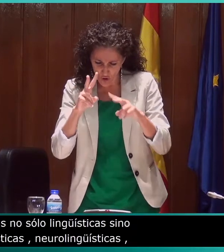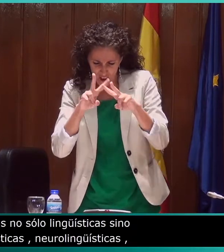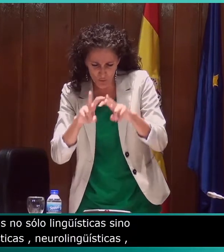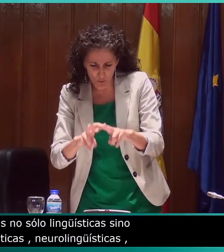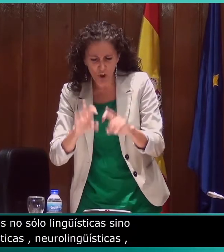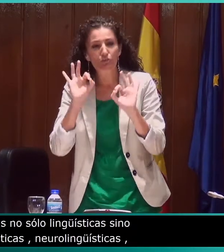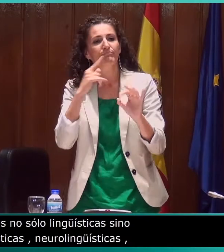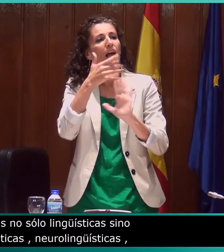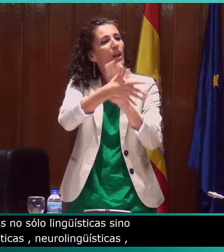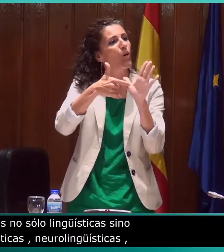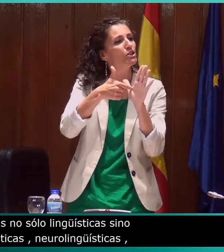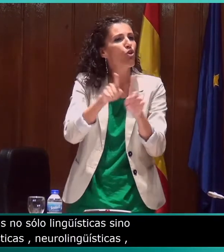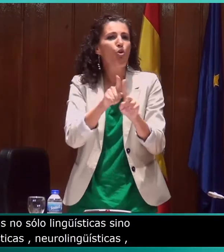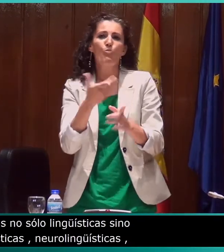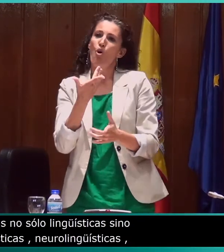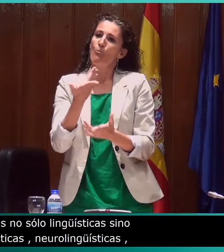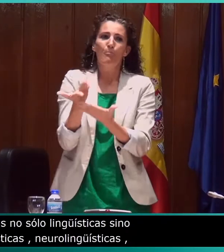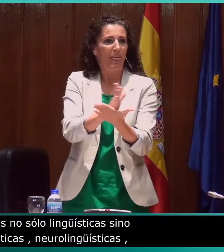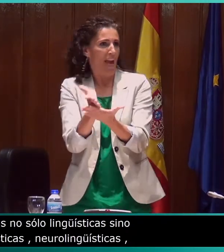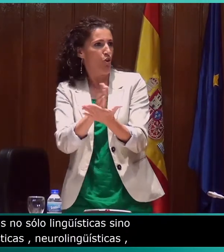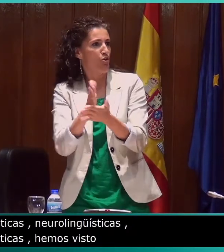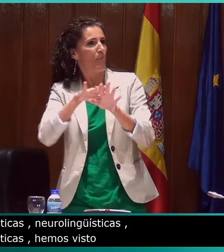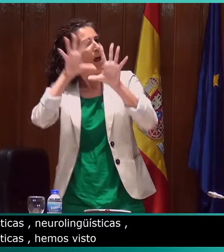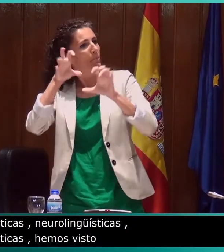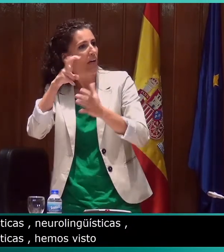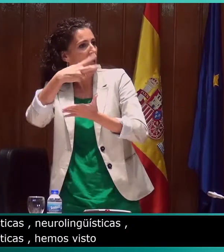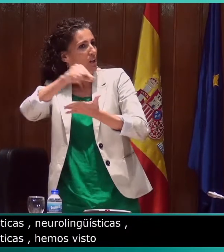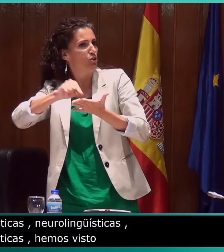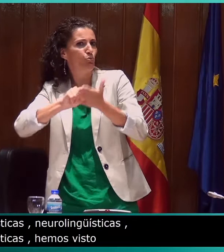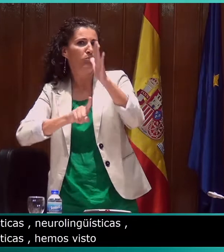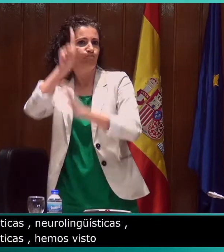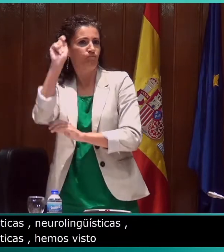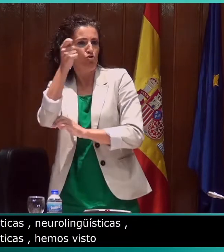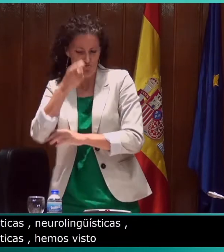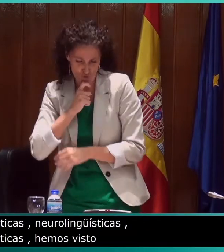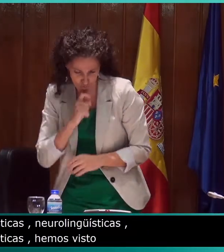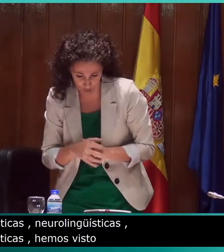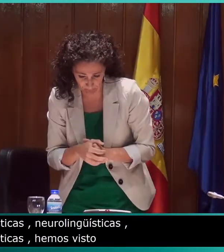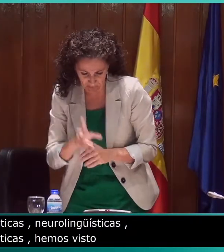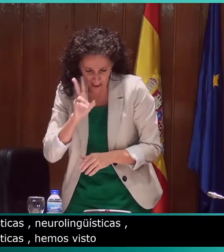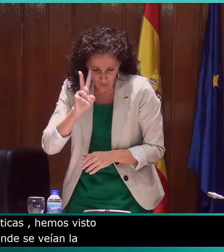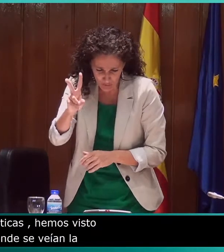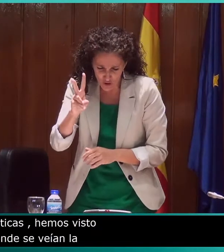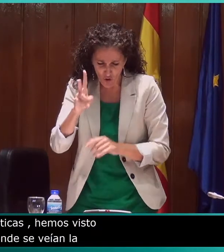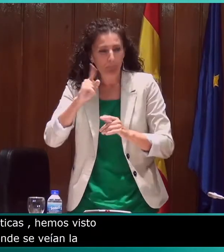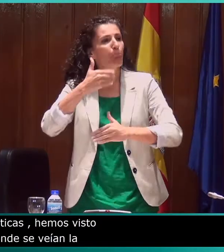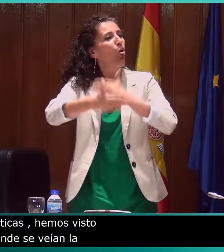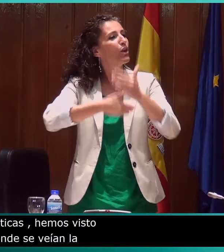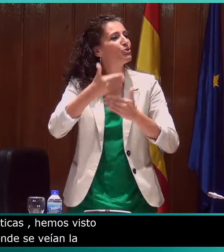lector y la lengua de signos y qué papel ejercía como mediador en el desarrollo del nivel